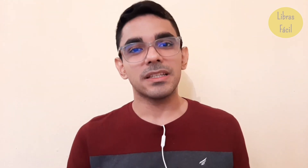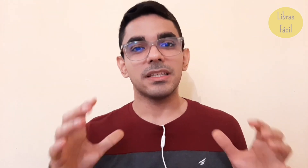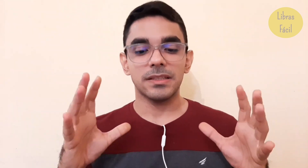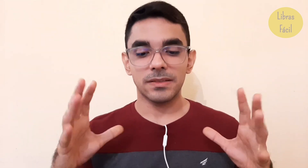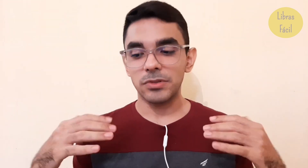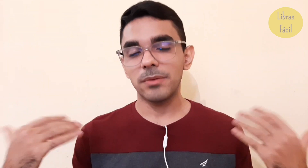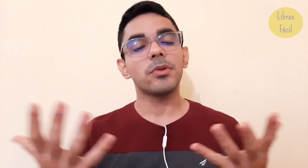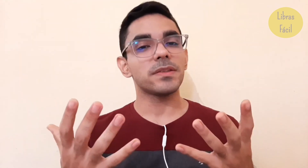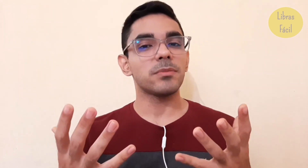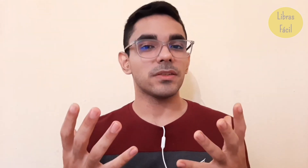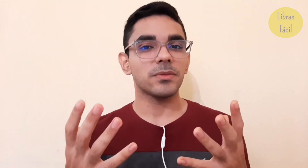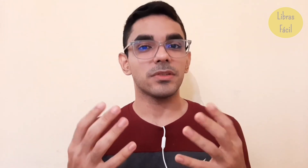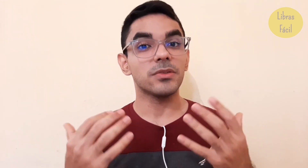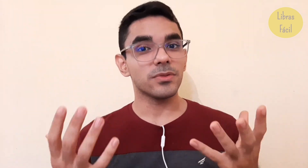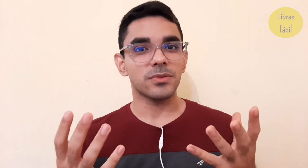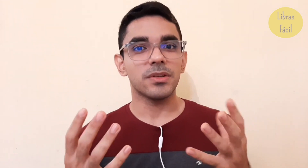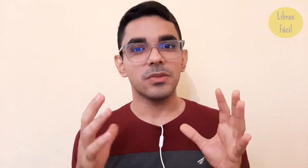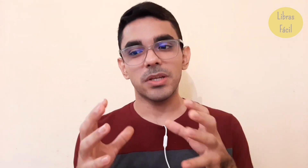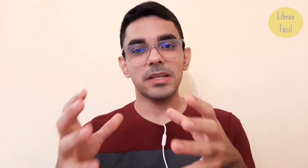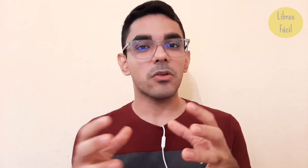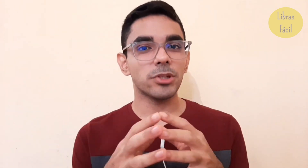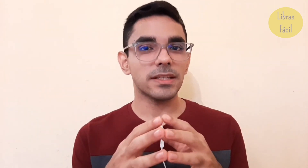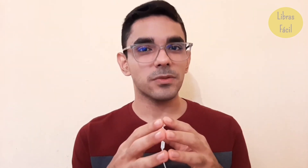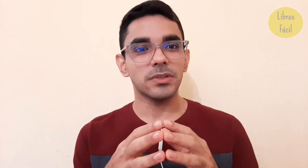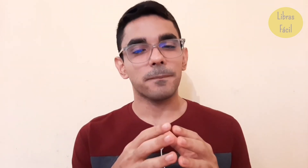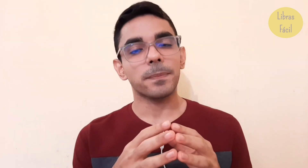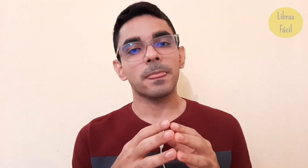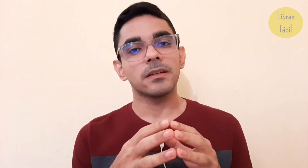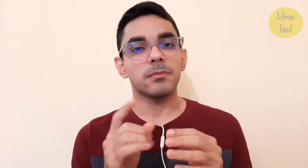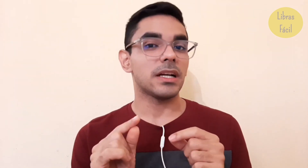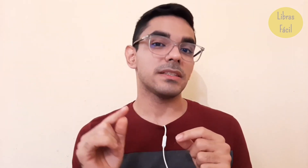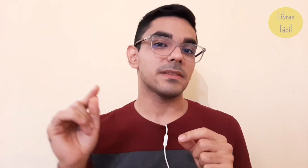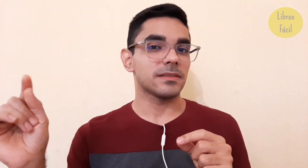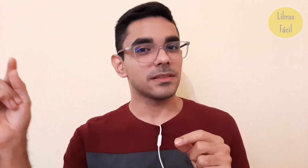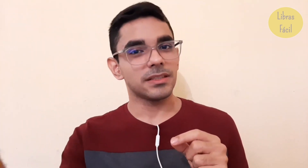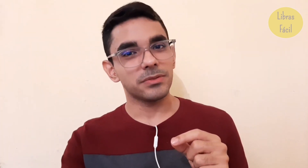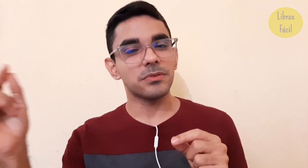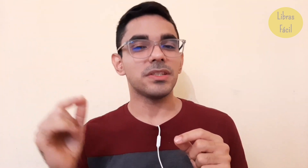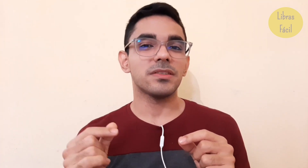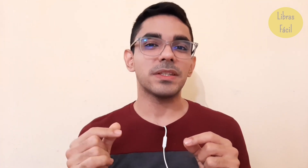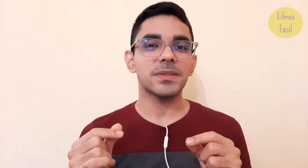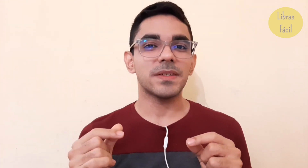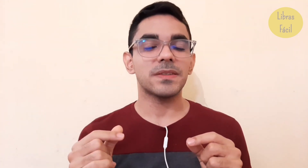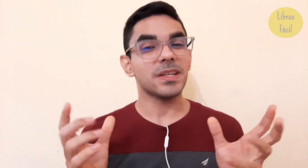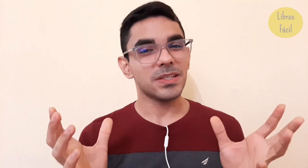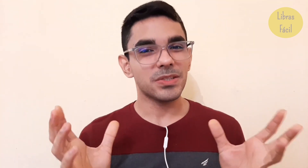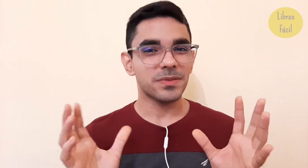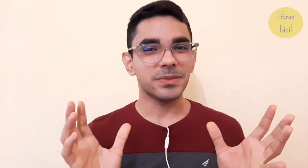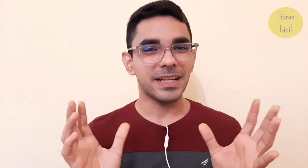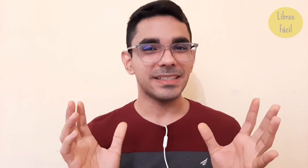que são de amplo conhecimento e uso no meio ali da comunidade surda, mas que os ouvintes muitas vezes têm dificuldade